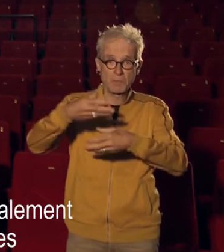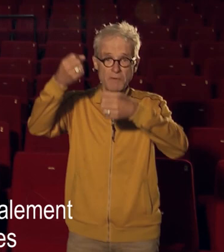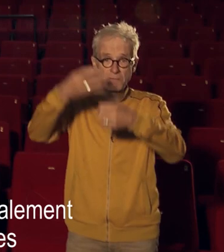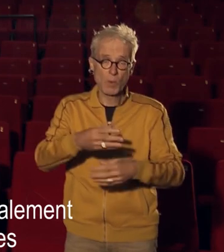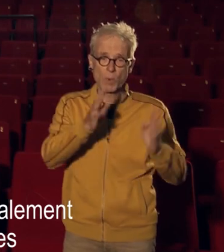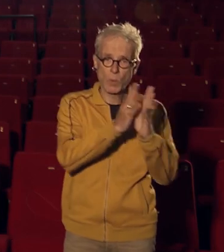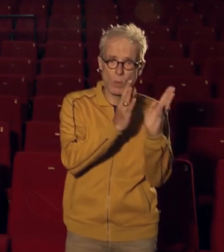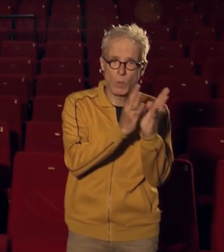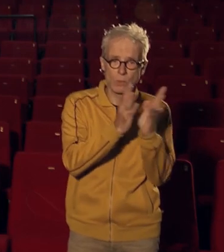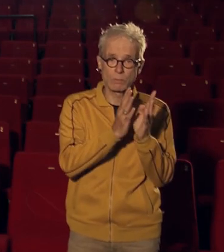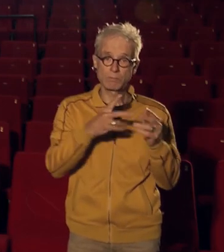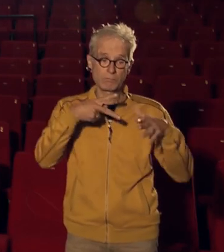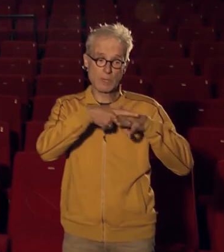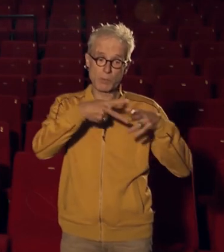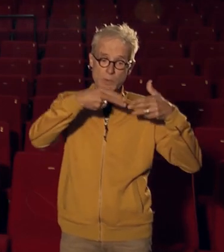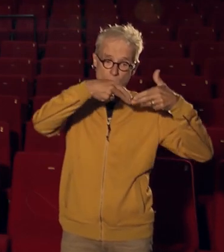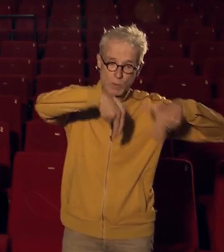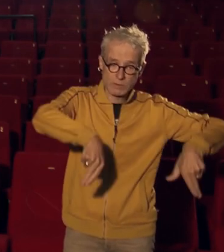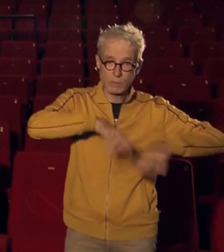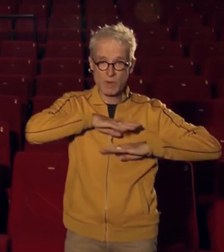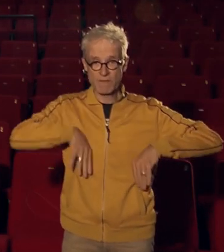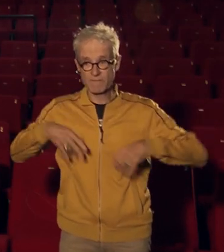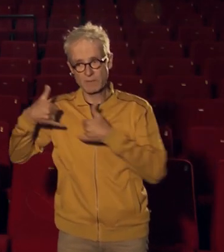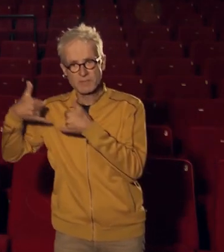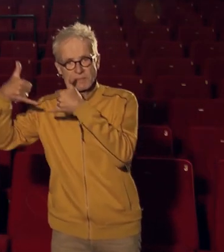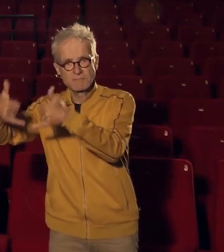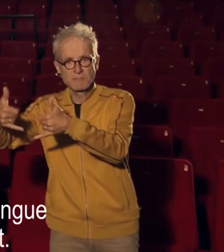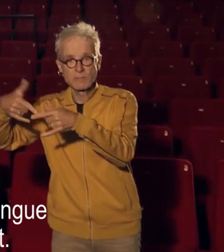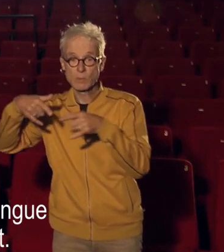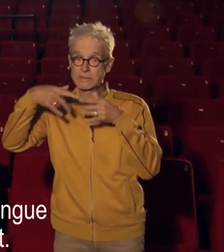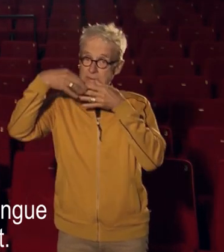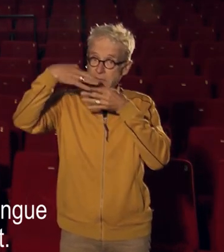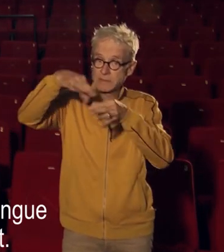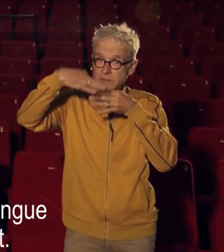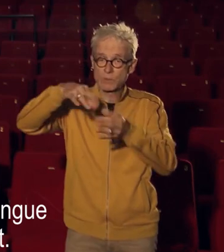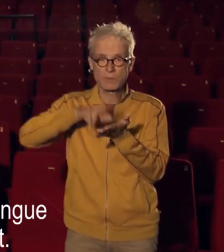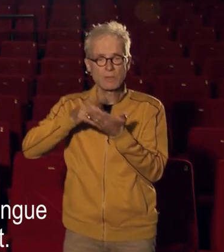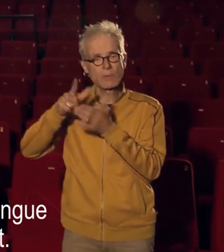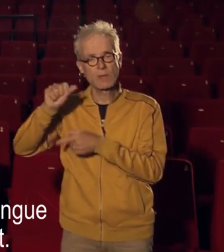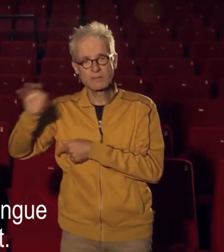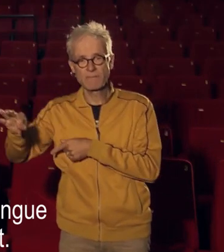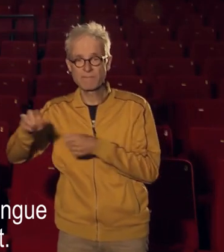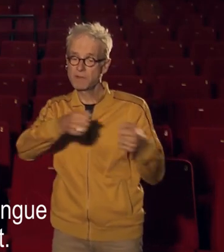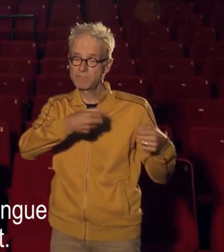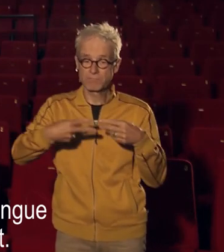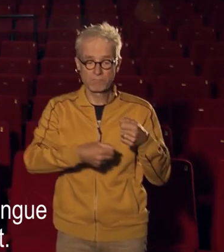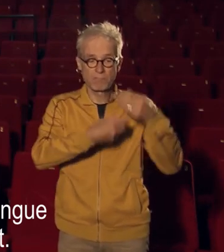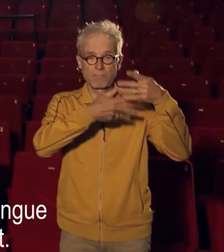et rencontres tels que l'inauguration et la remise des prix du festival, dont les discours seront traduits en langue des signes et retranscrits par écrit. Et